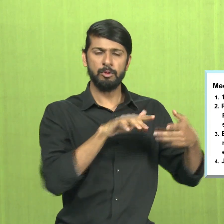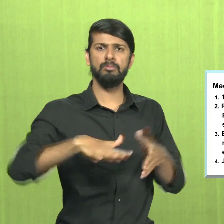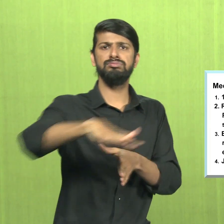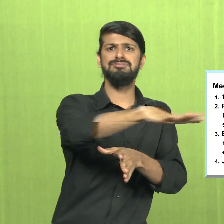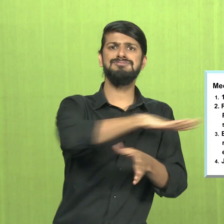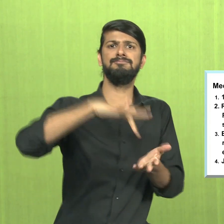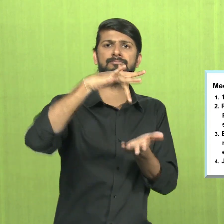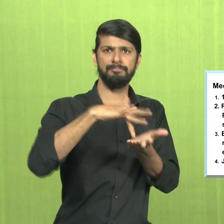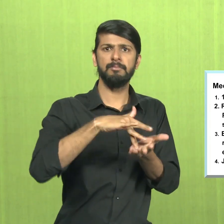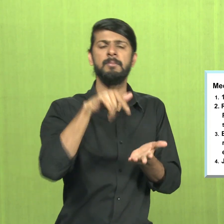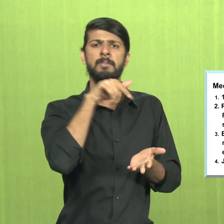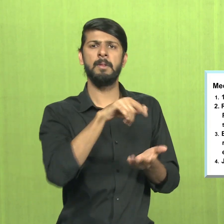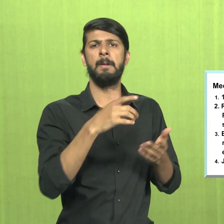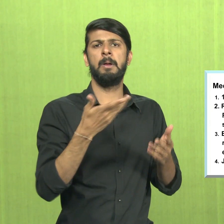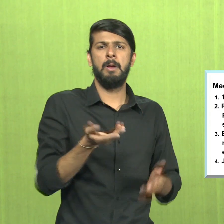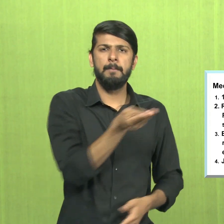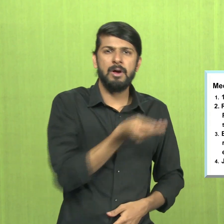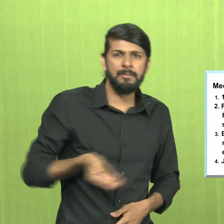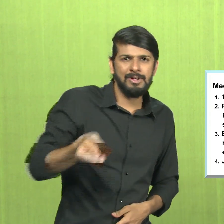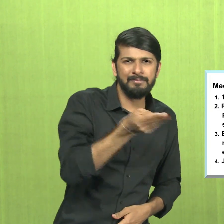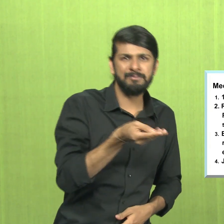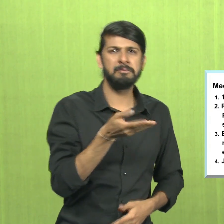थे ईस्ट वेस्ट बेंगल एंड वैरीयस